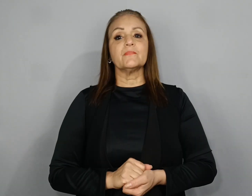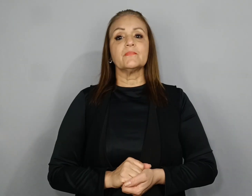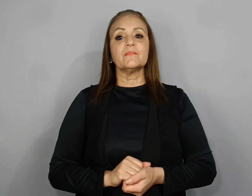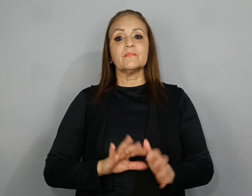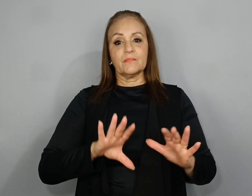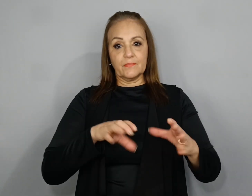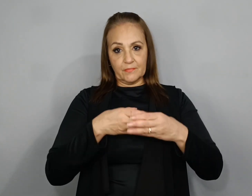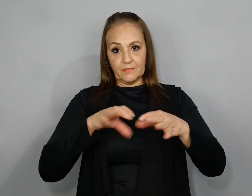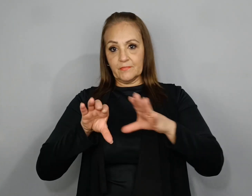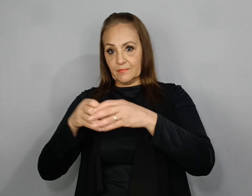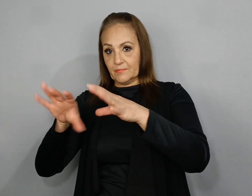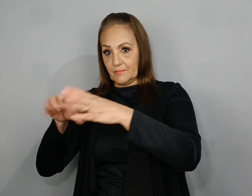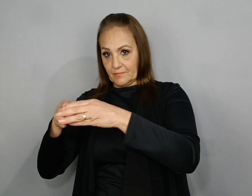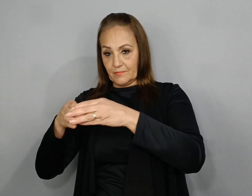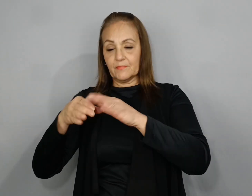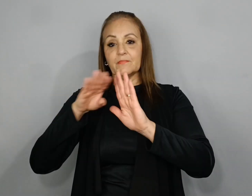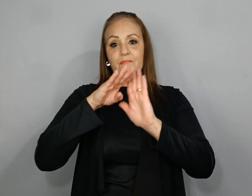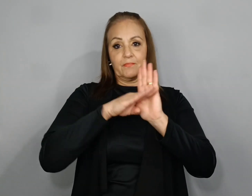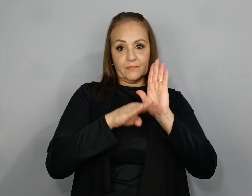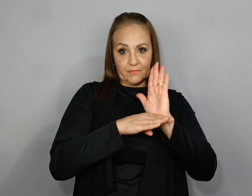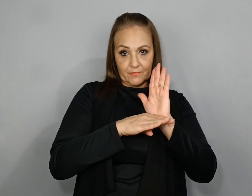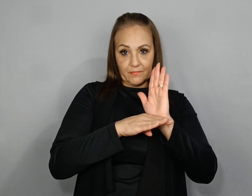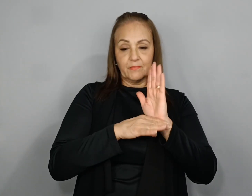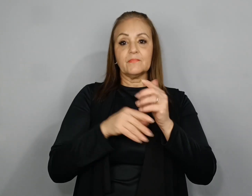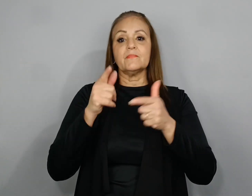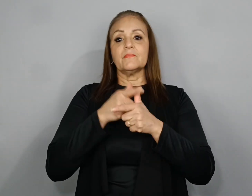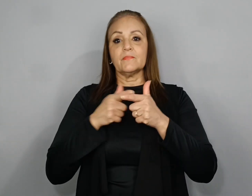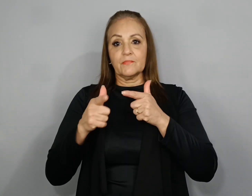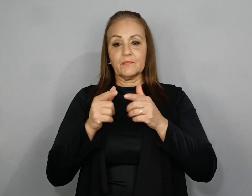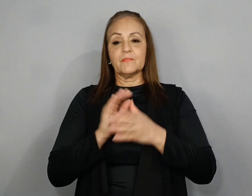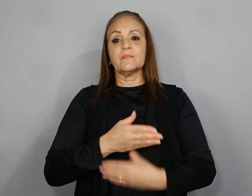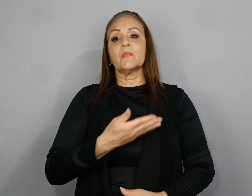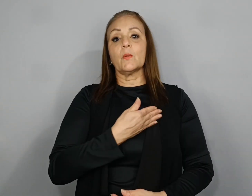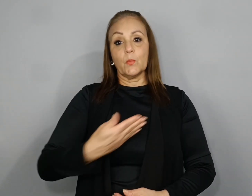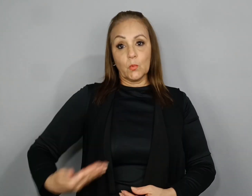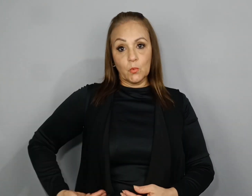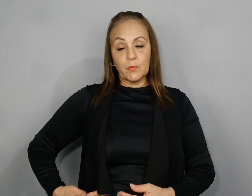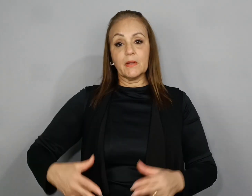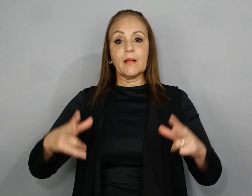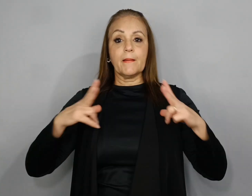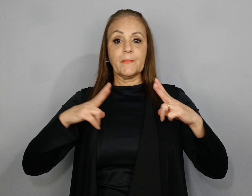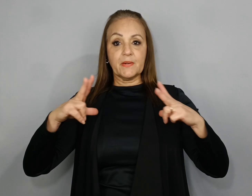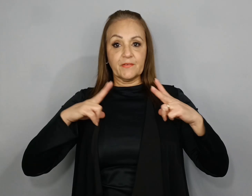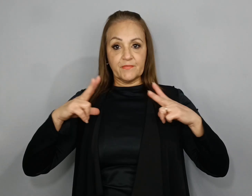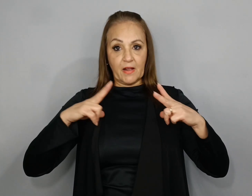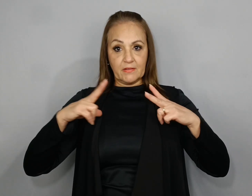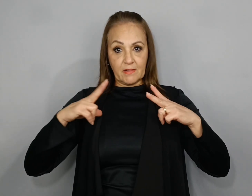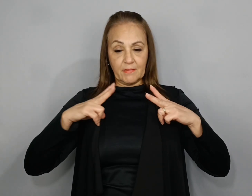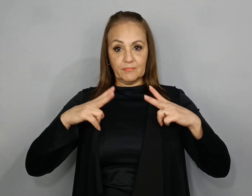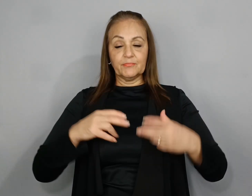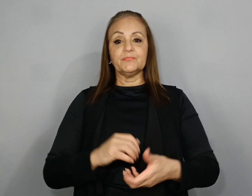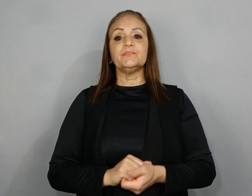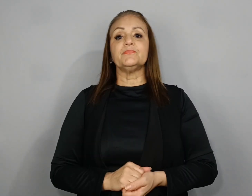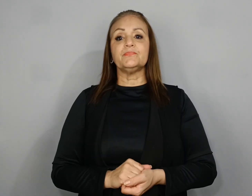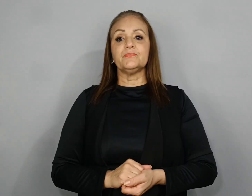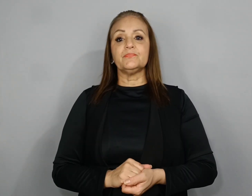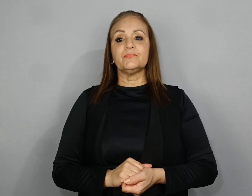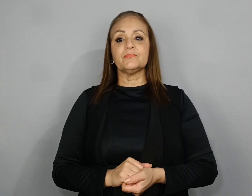categorias administrativas se dividem em pública, privada, segue os